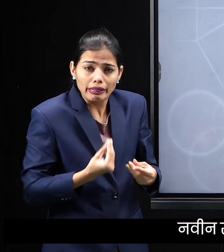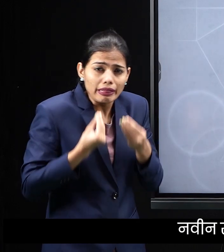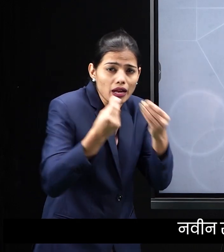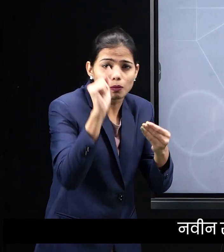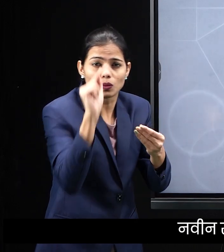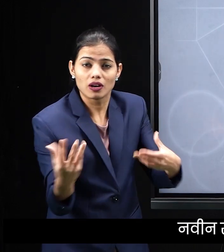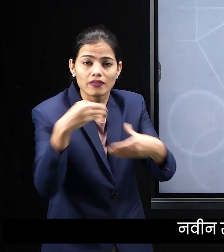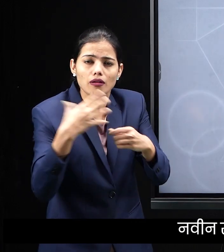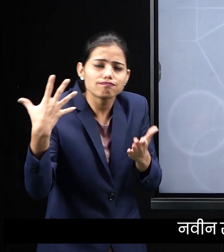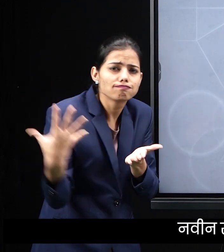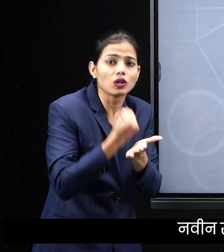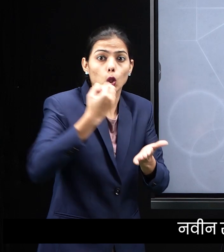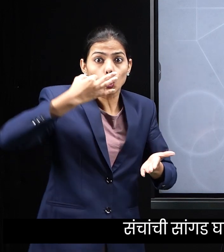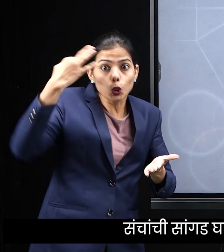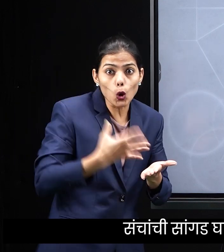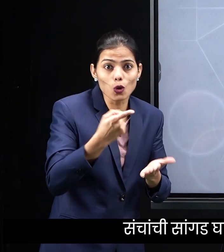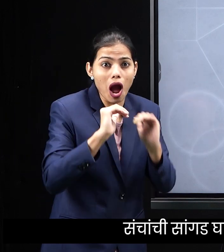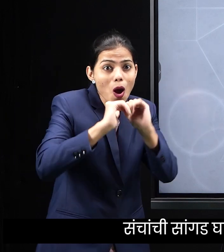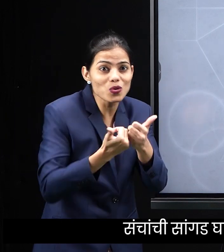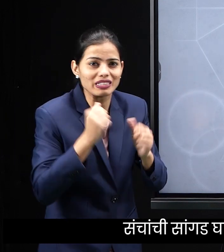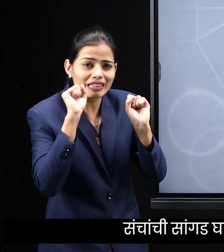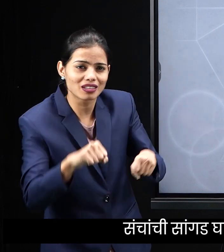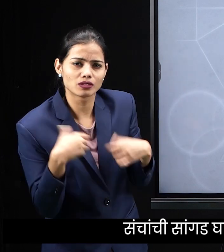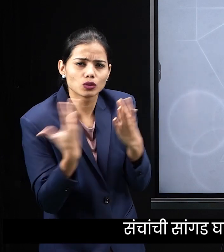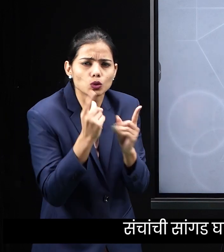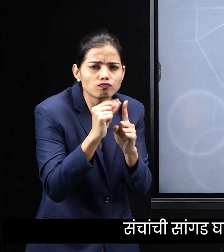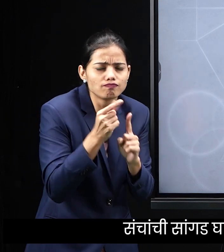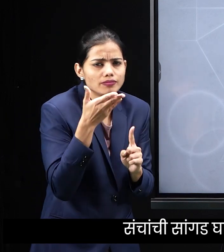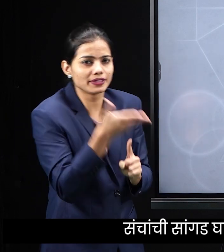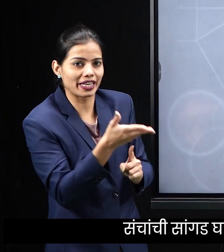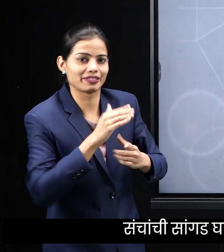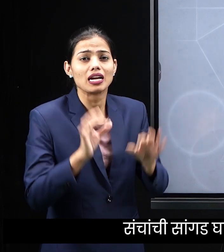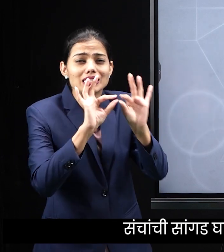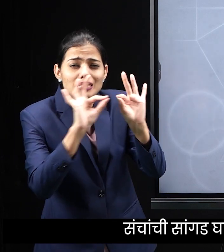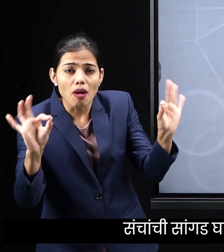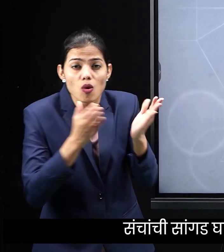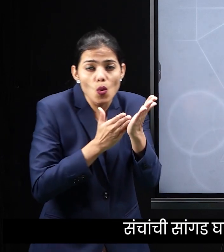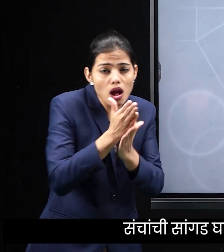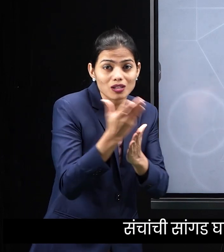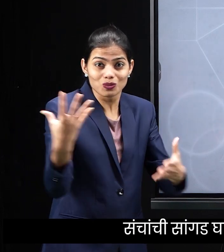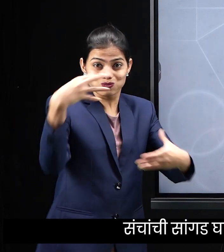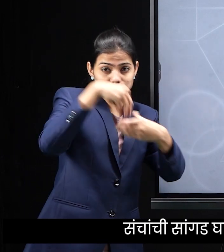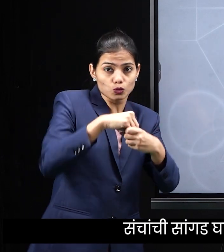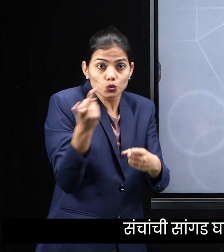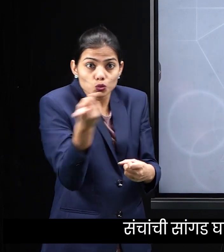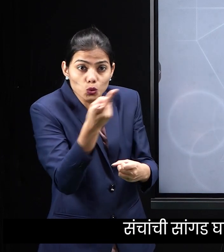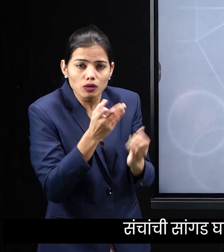मिळवण्यासाठी दिलेल्या दोन संचांची सांगड घालणाऱ्या ऑपरेशन्सचा विचार करू शकतो. आपण